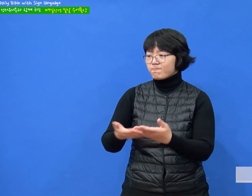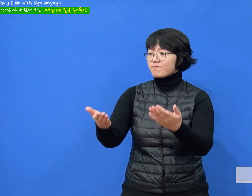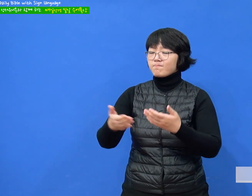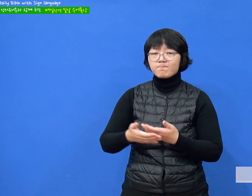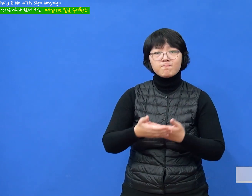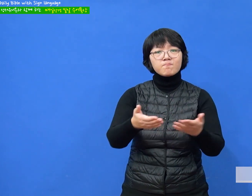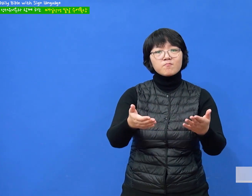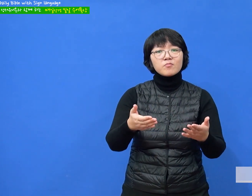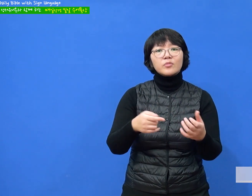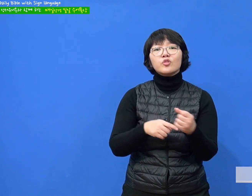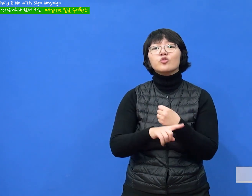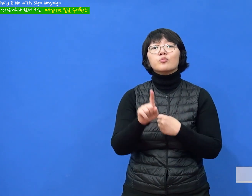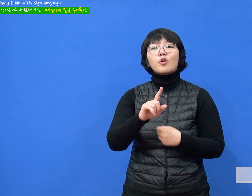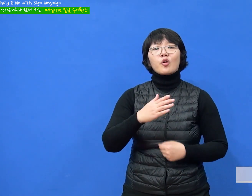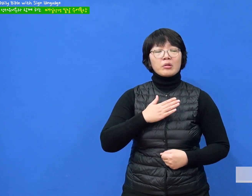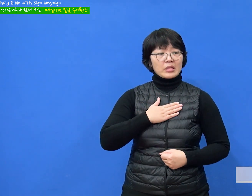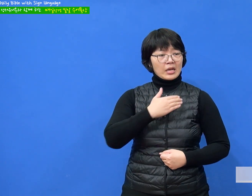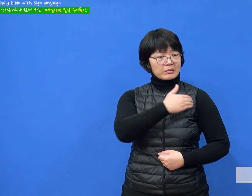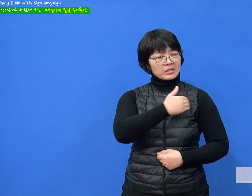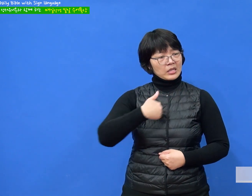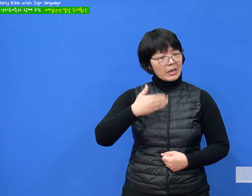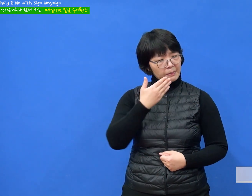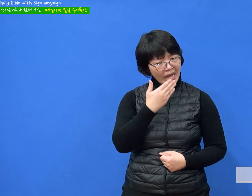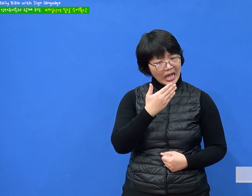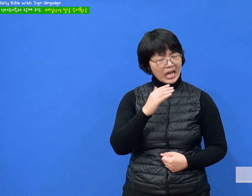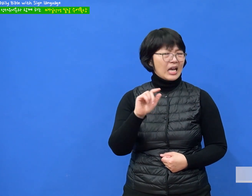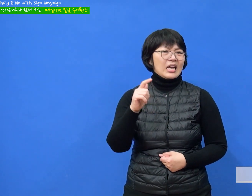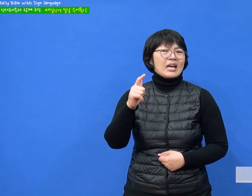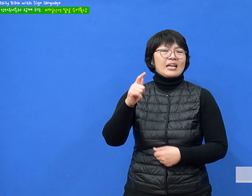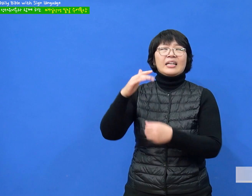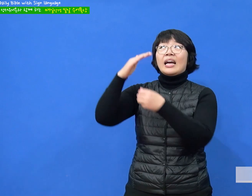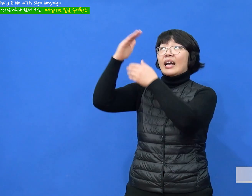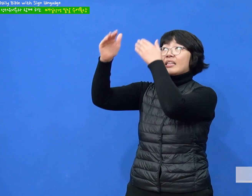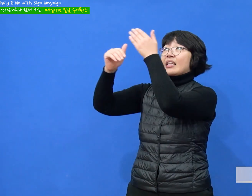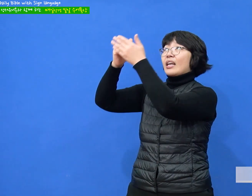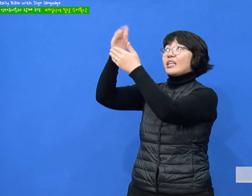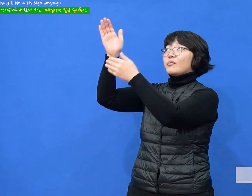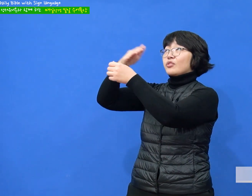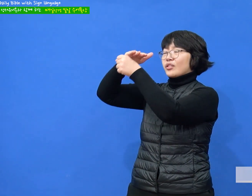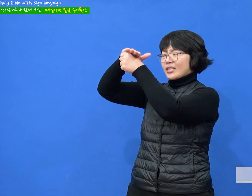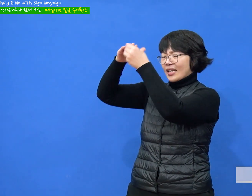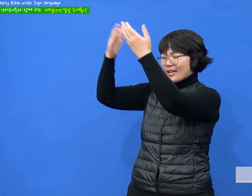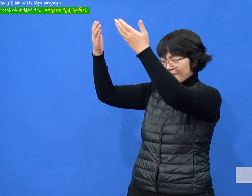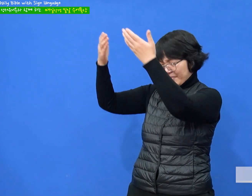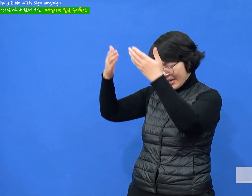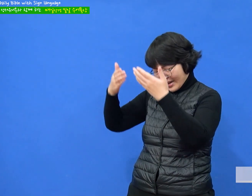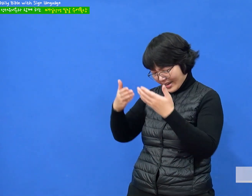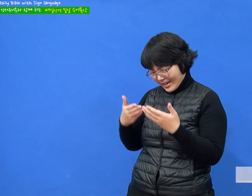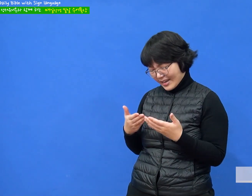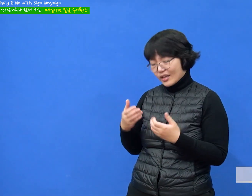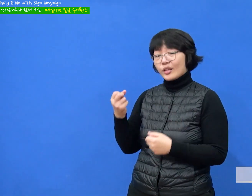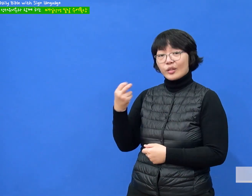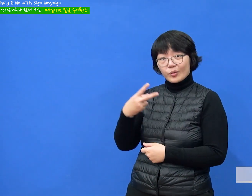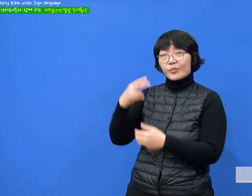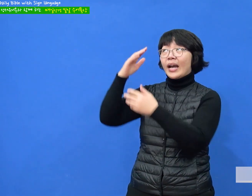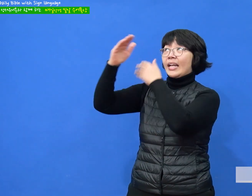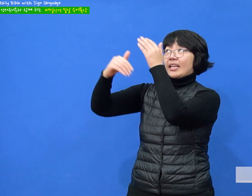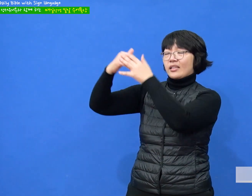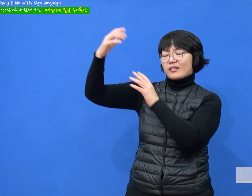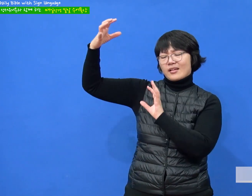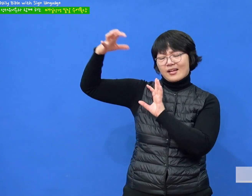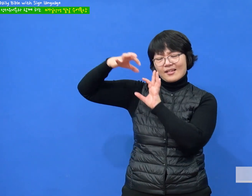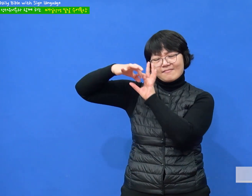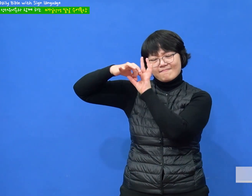수 있어서가 아니라 큰 사랑을 받았으며 사랑이신 하나님께 속했기